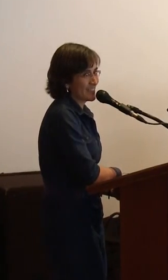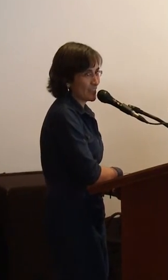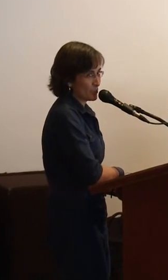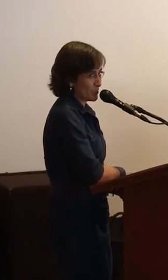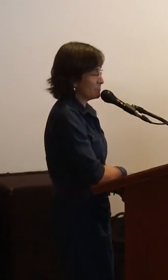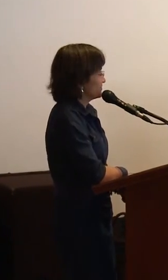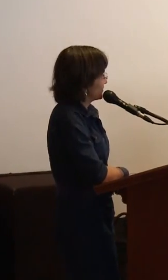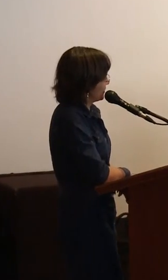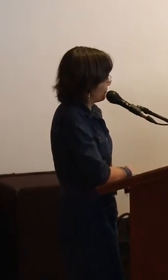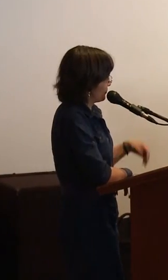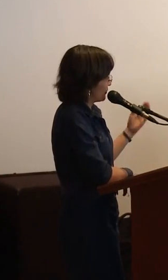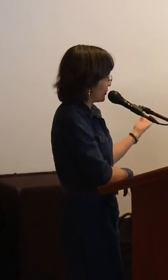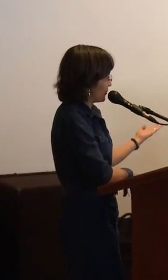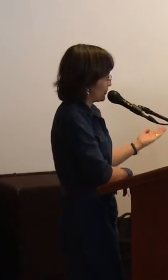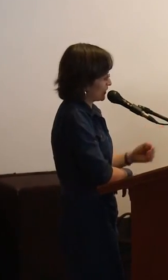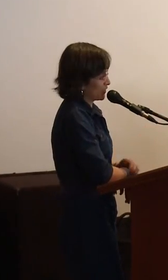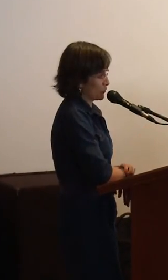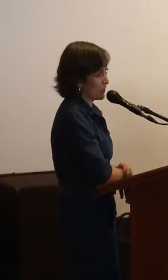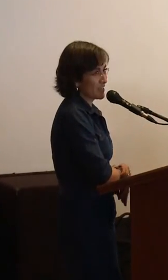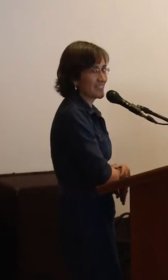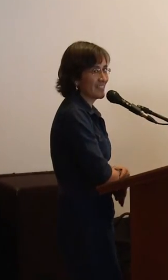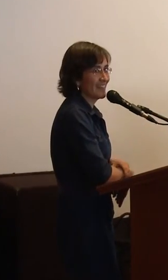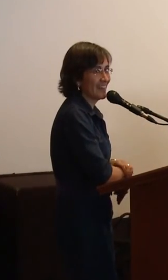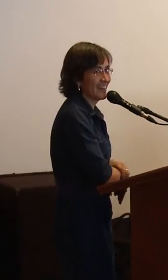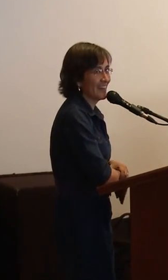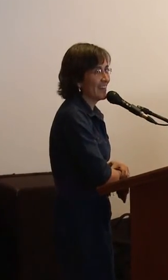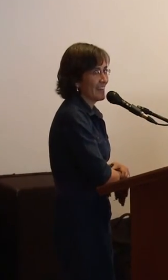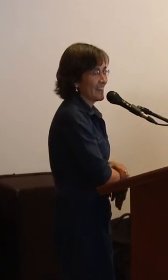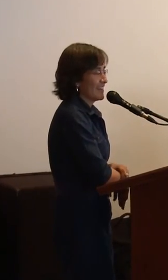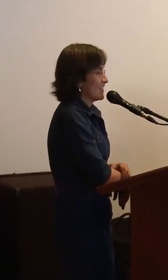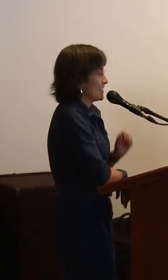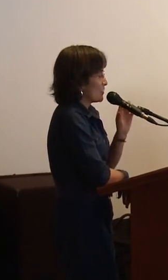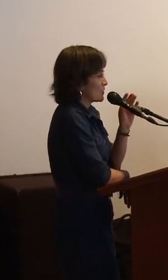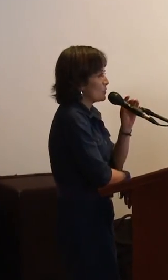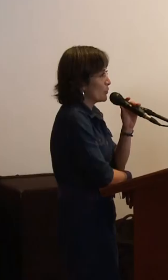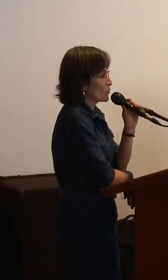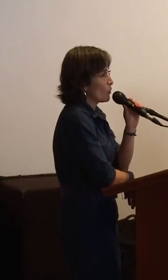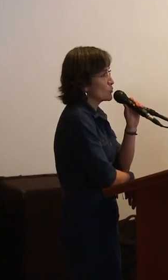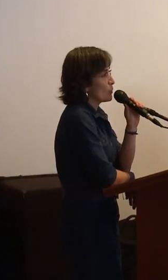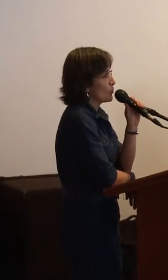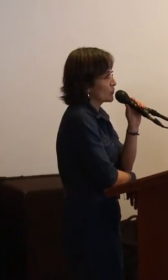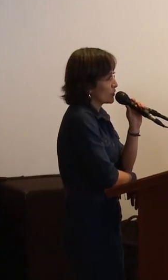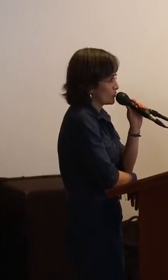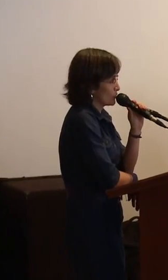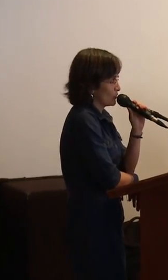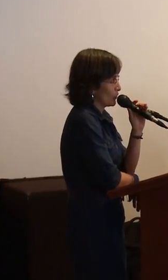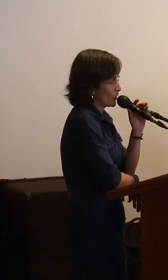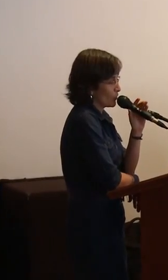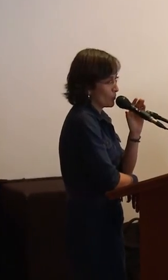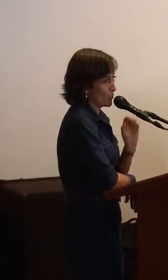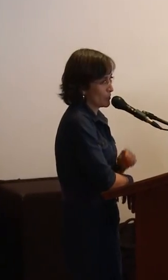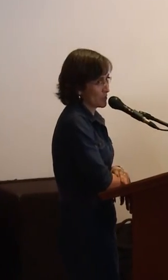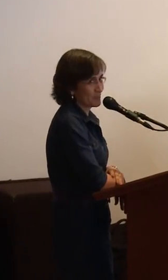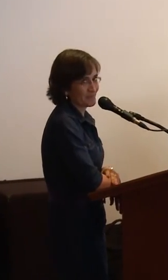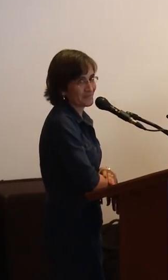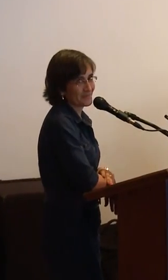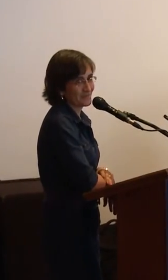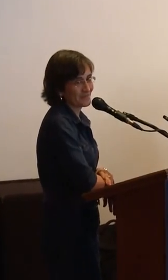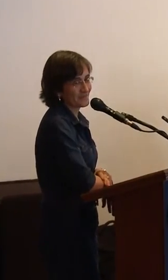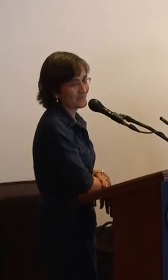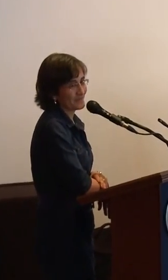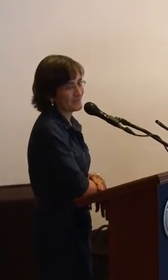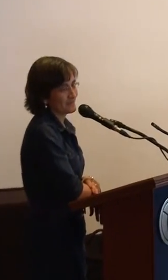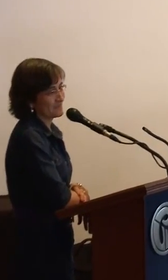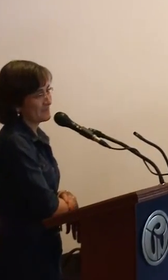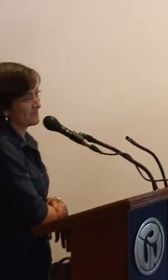la licenciatura, es la profe Pilar Cuevas. También por todo su aporte, construcción y compromiso.